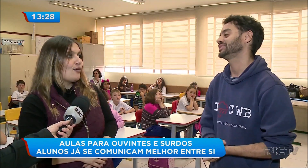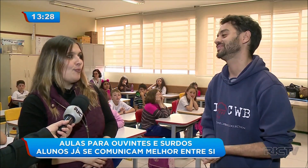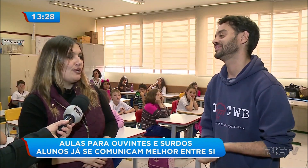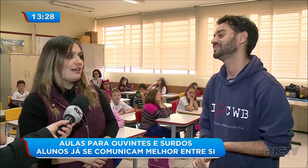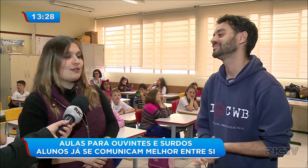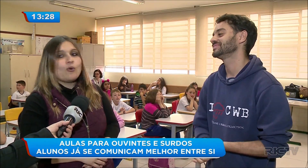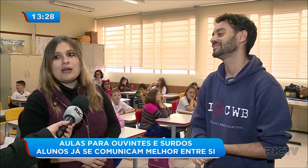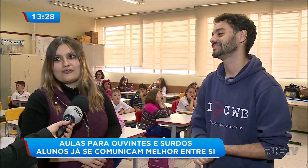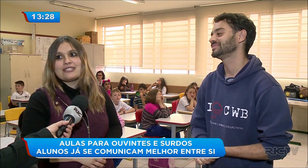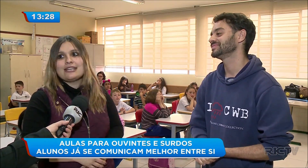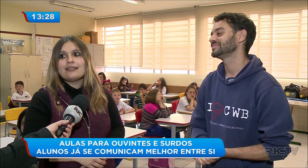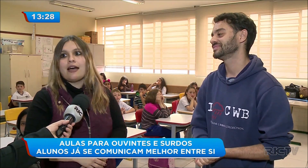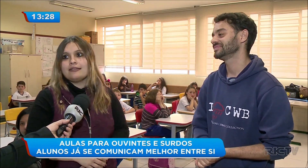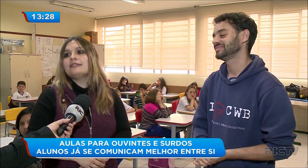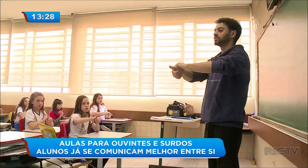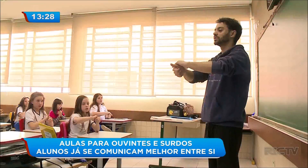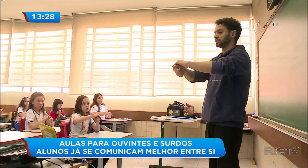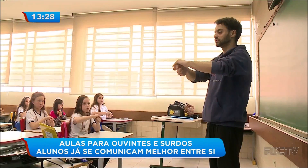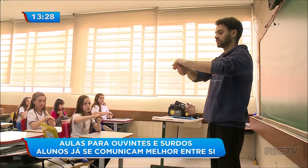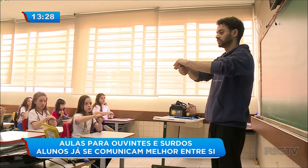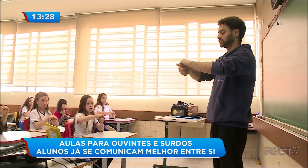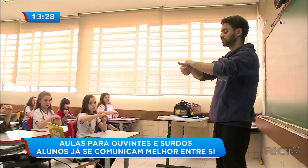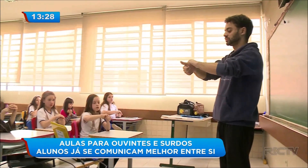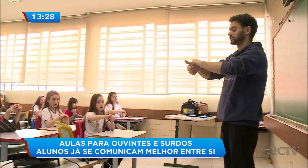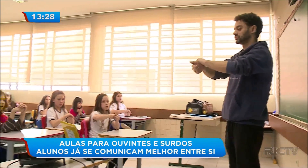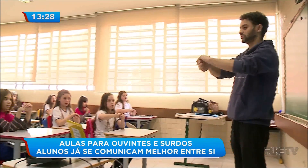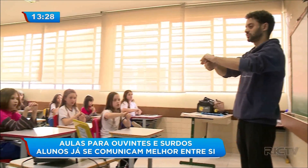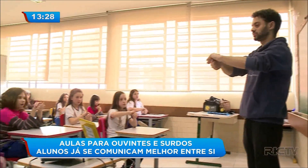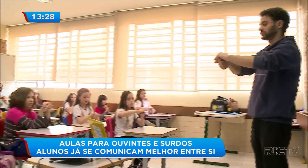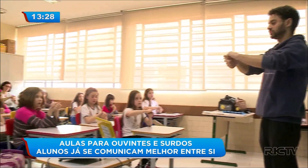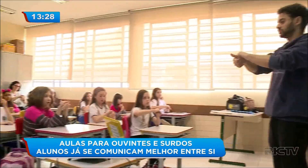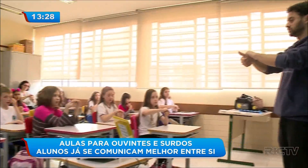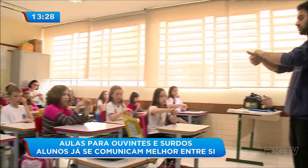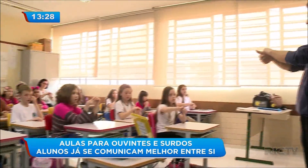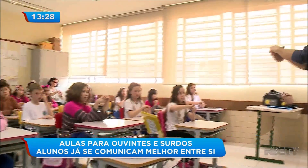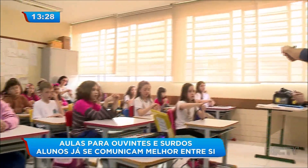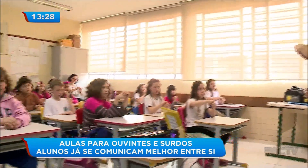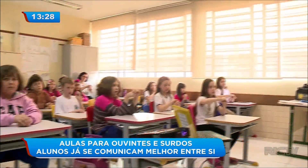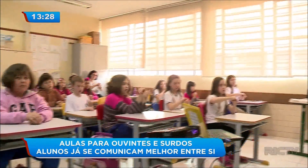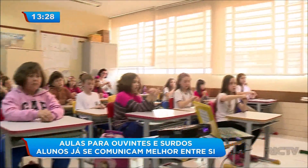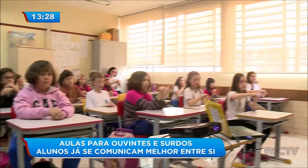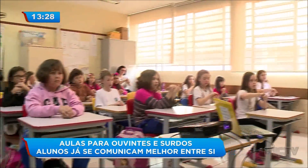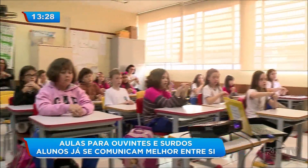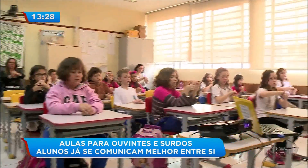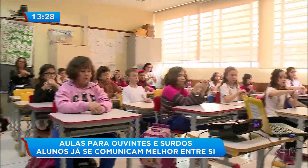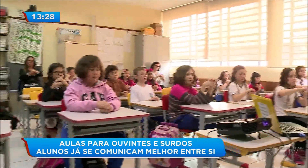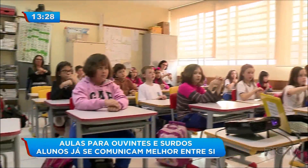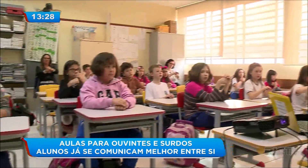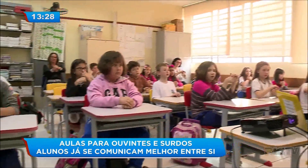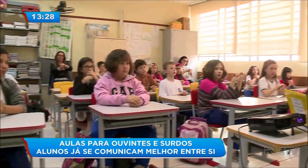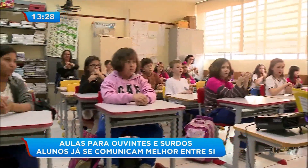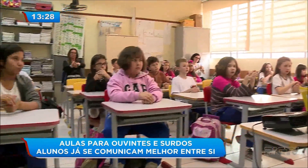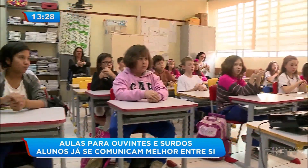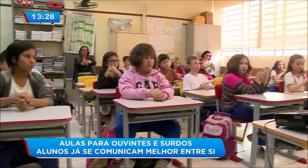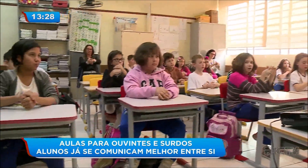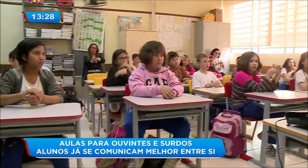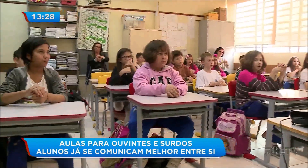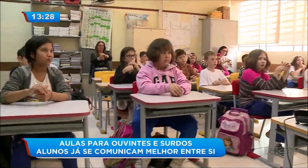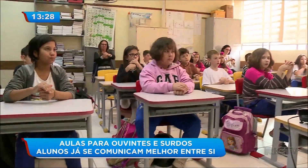essa comunicação com mais facilidade. Hora de ir embora. Professor e alunos agradecem nossa visita. Em